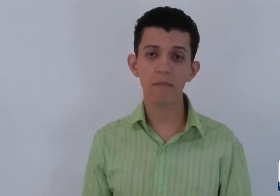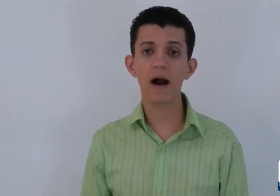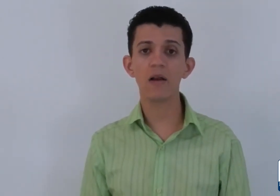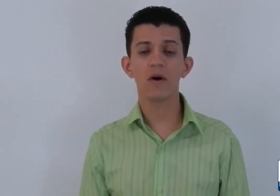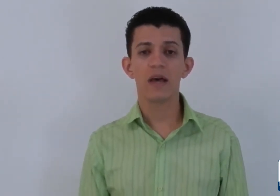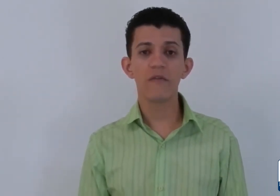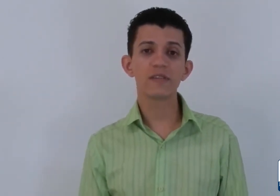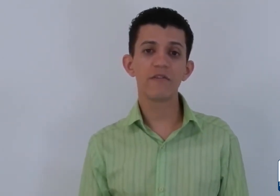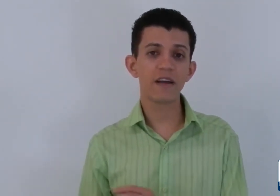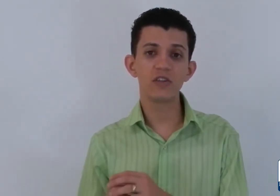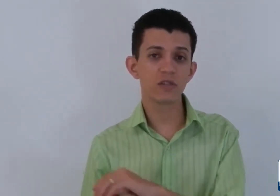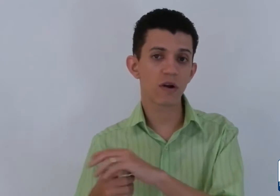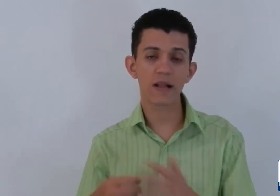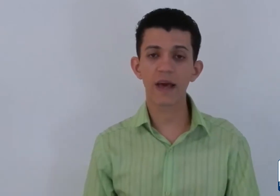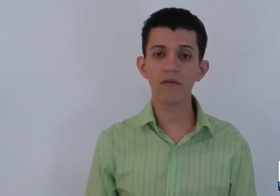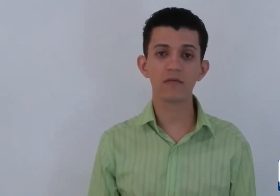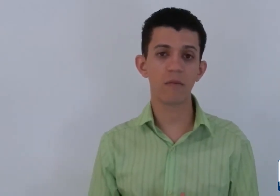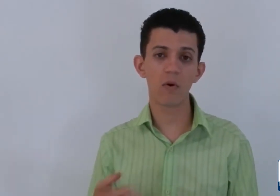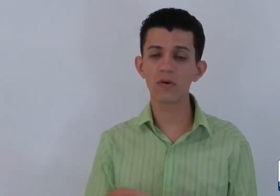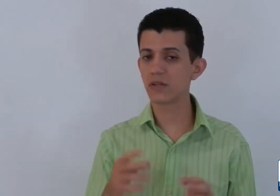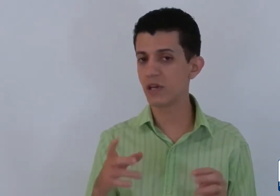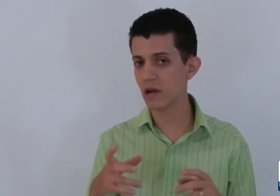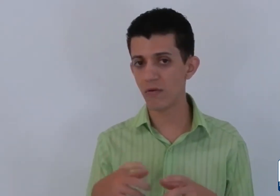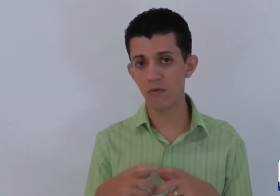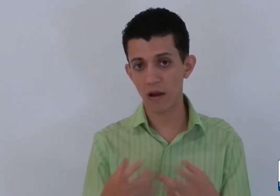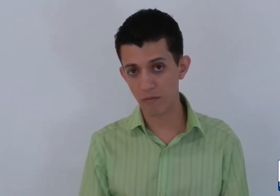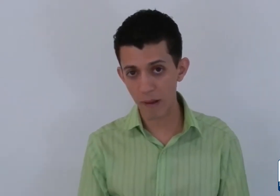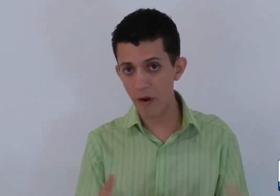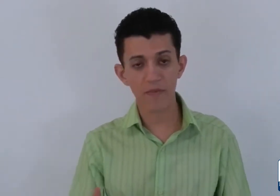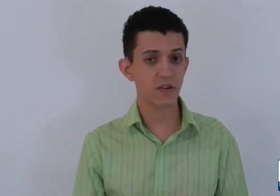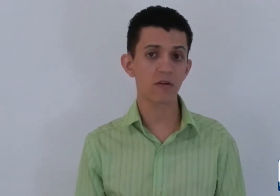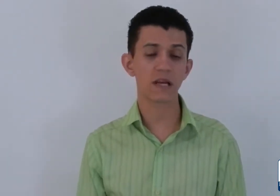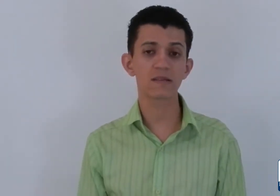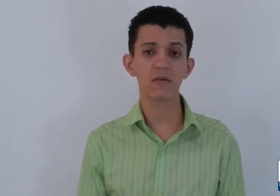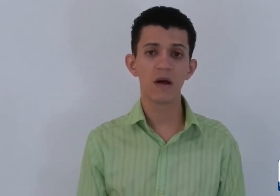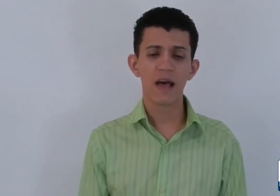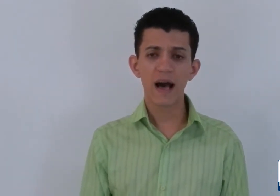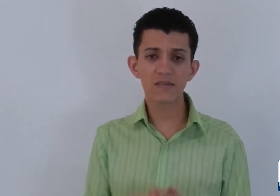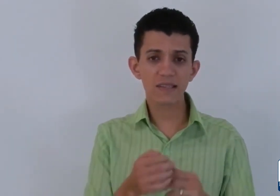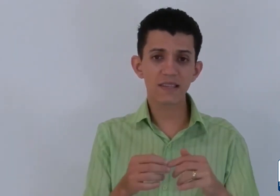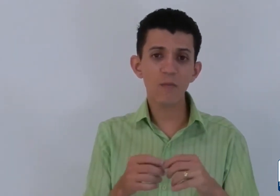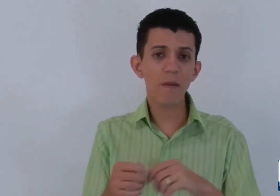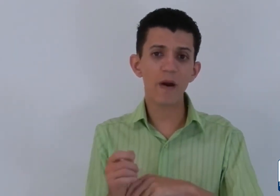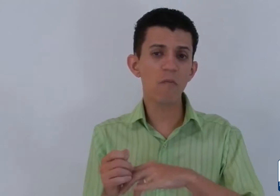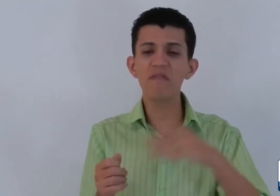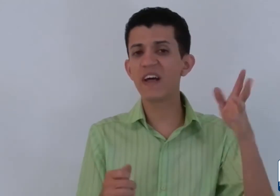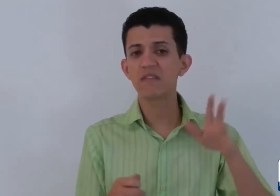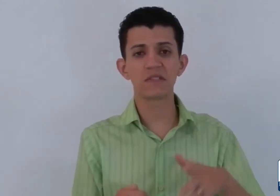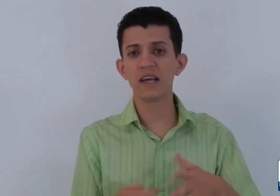trabalho e você vai e tira o seu caderno da bolsa, tira um papel para fazer uma anotação. Às vezes até um papel, um panfleto que você